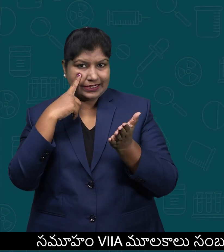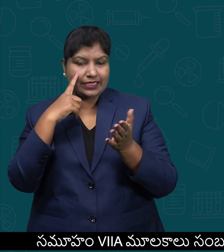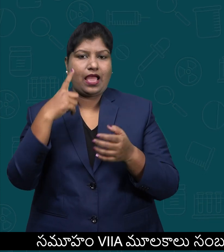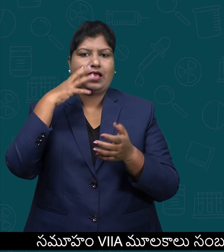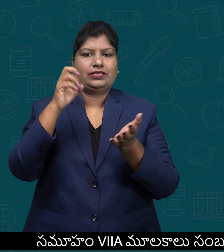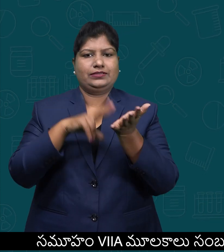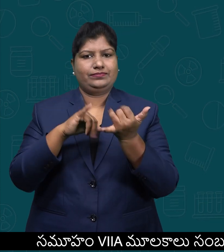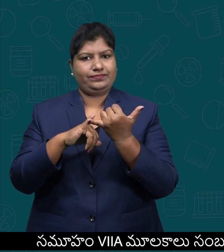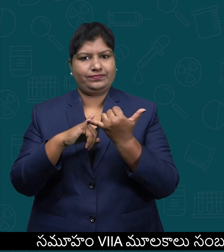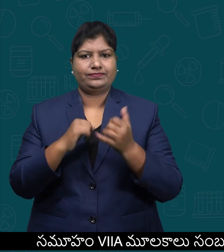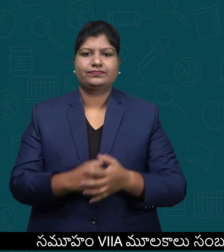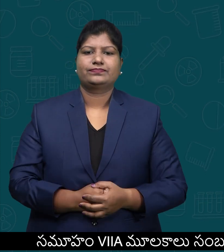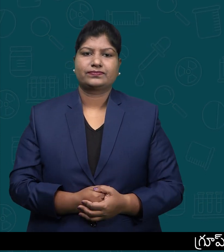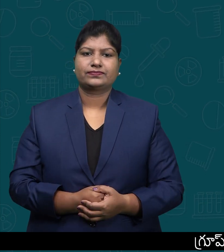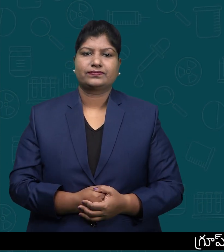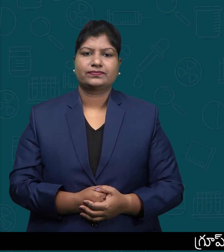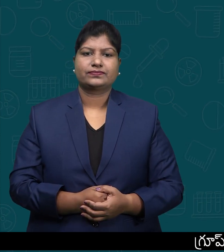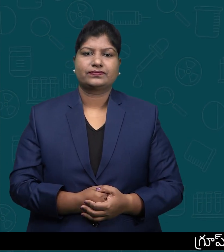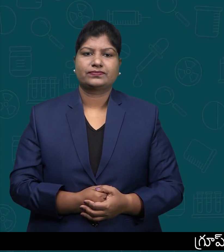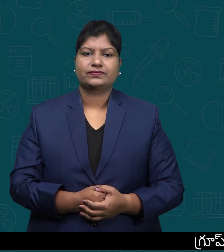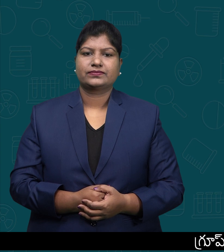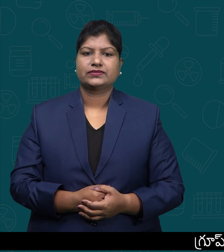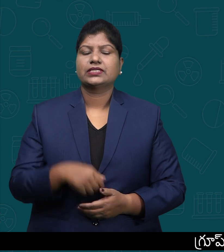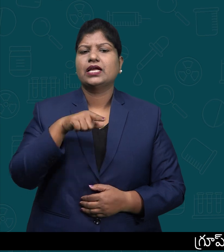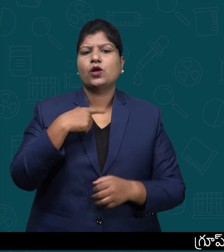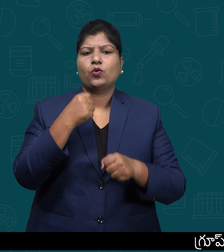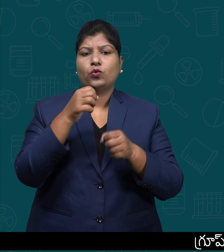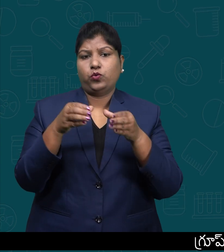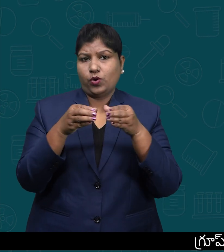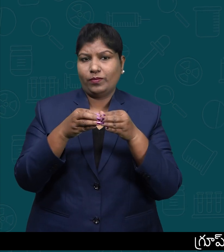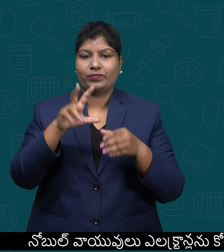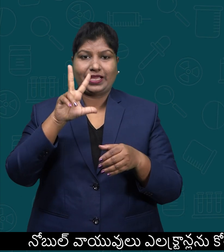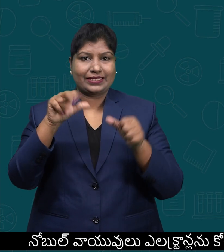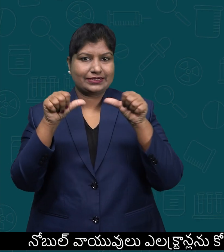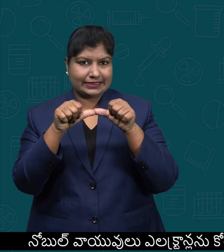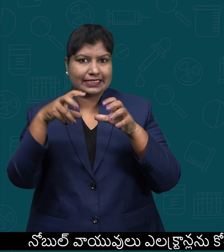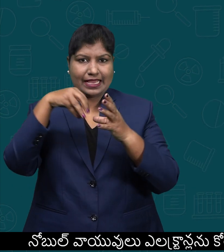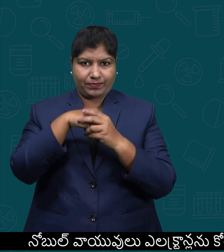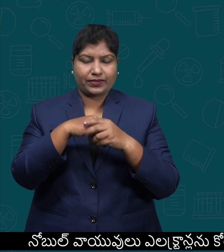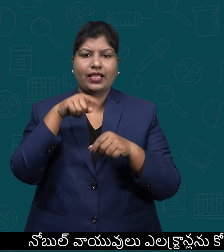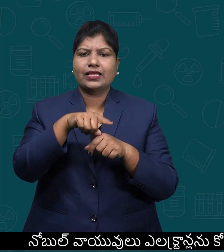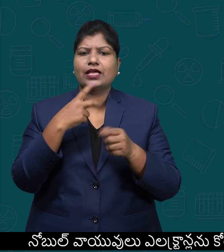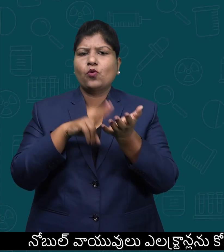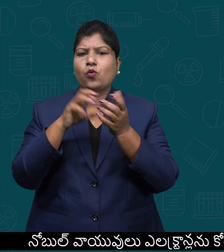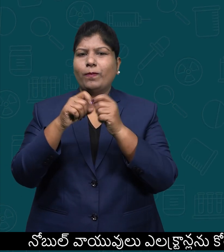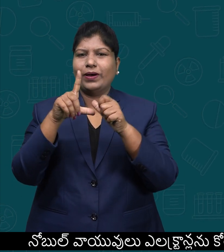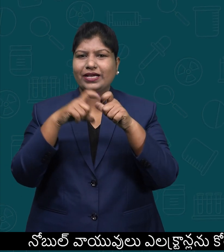ఏర్పరుస్తాయి. గ్రూప్ 8A మూలకాలు నోబుల్ వాయువులు ఎలక్ట్రాన్లను